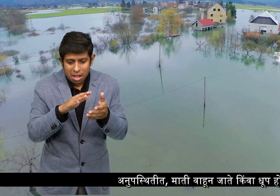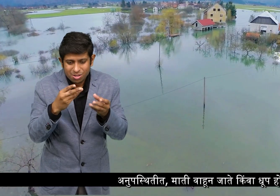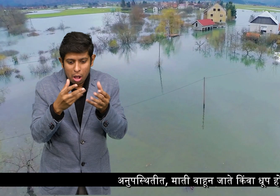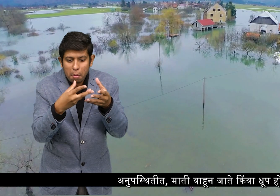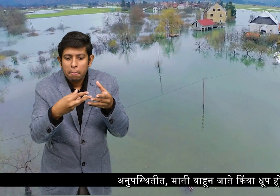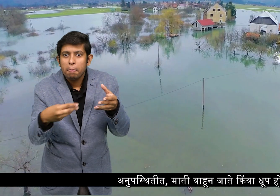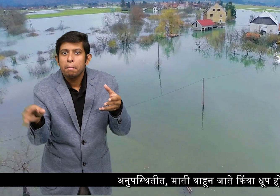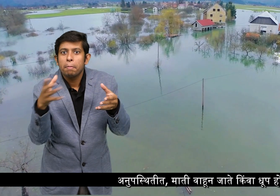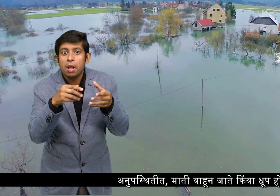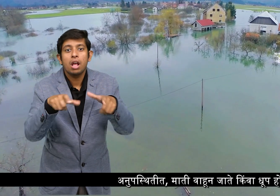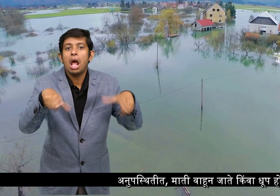जाते किंवा धूप होते.